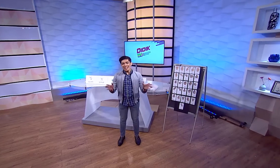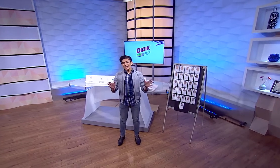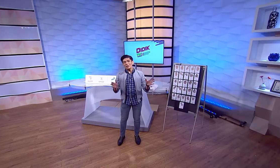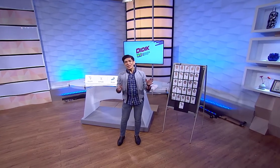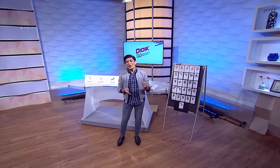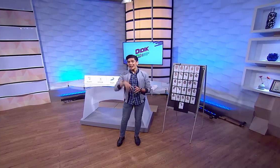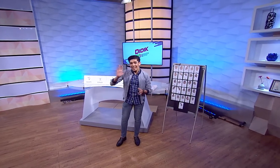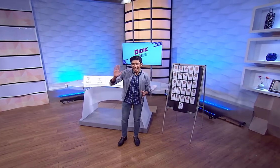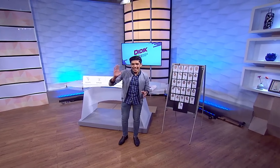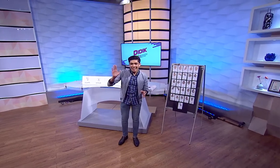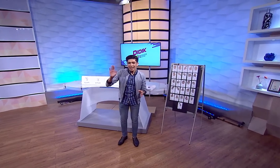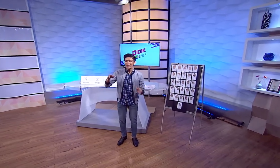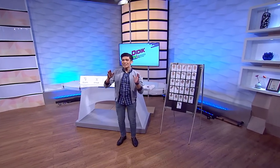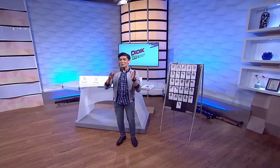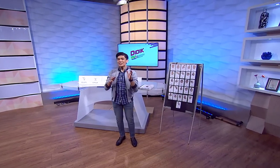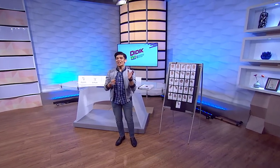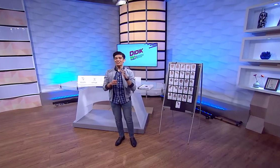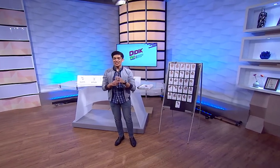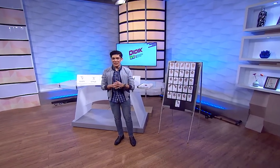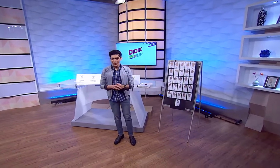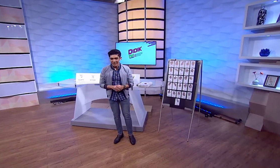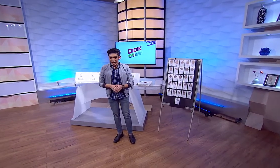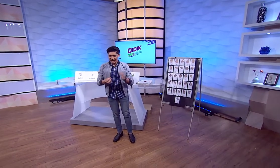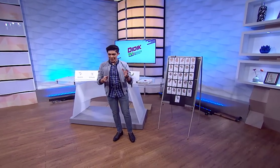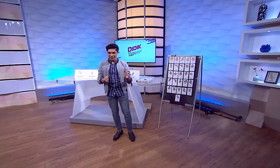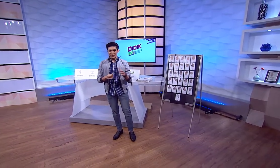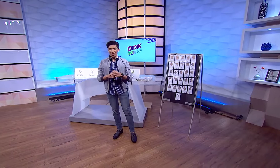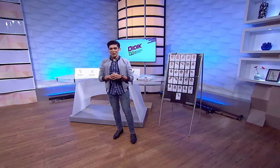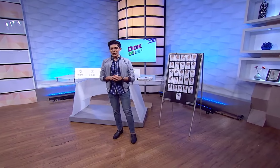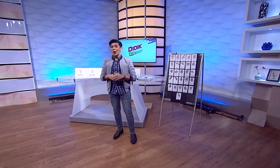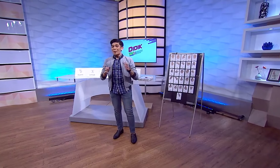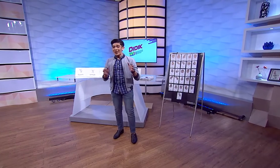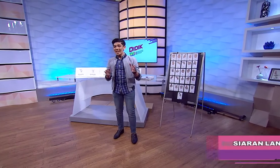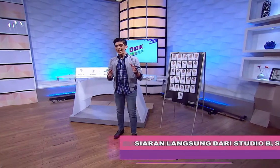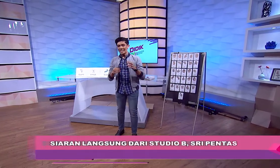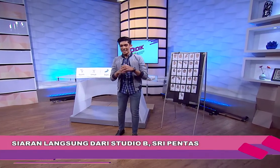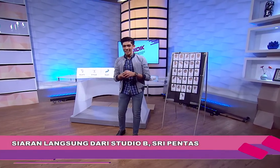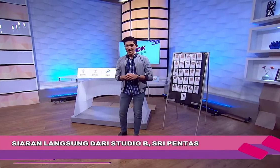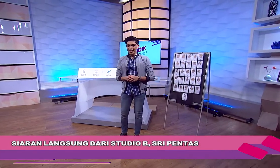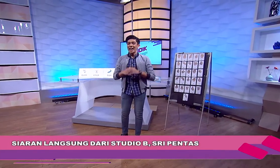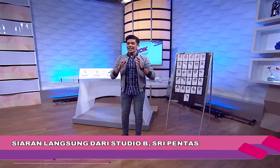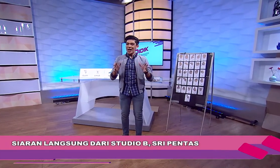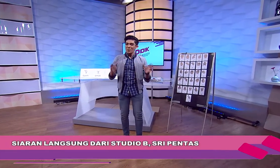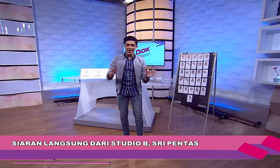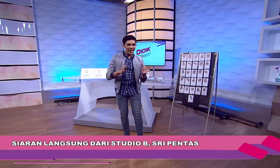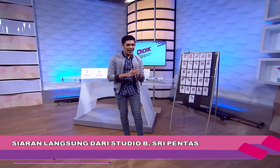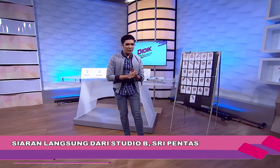Assalamualaikum Hai adik-adik bersama saya Irving syahmi dan anda sudah menonton Mohede tv-two